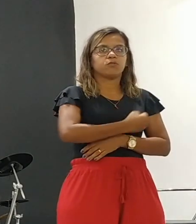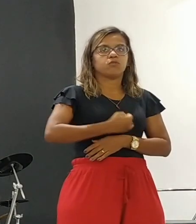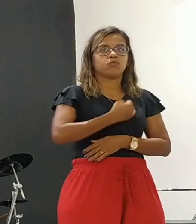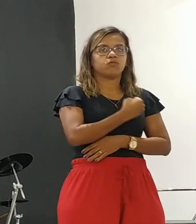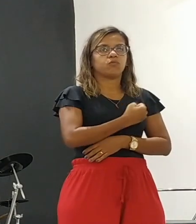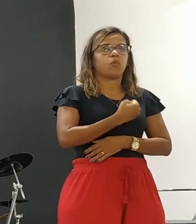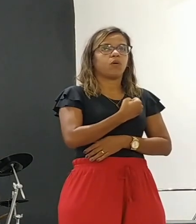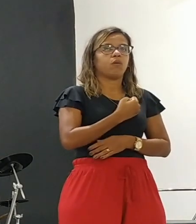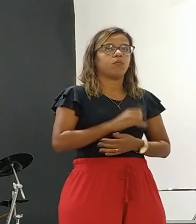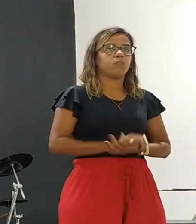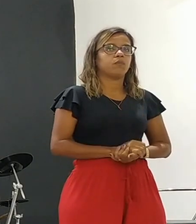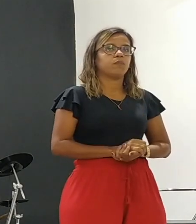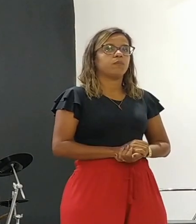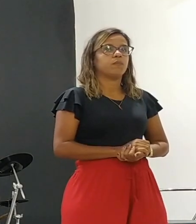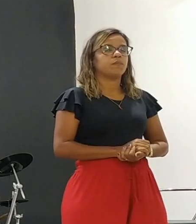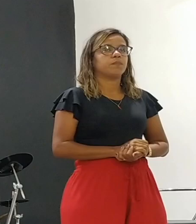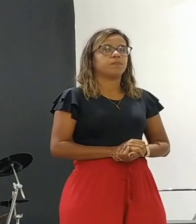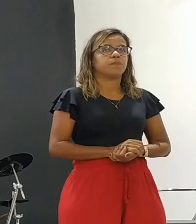mim.